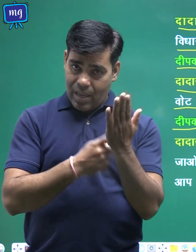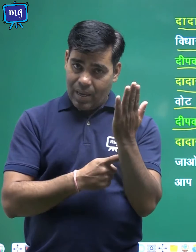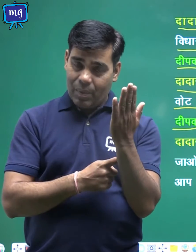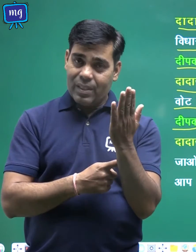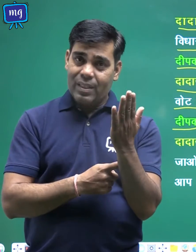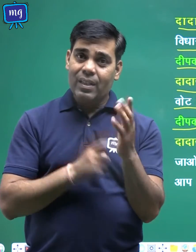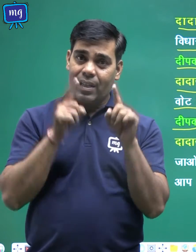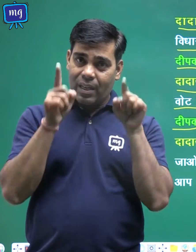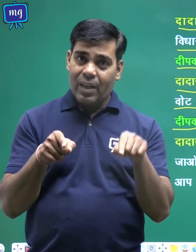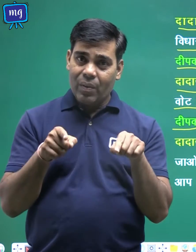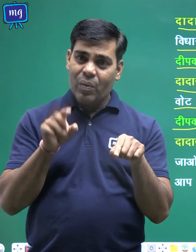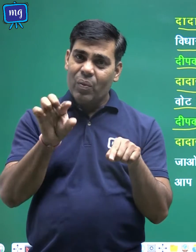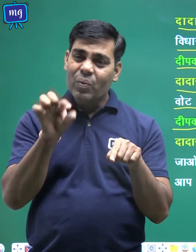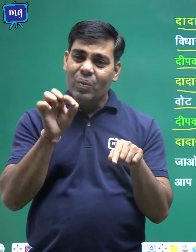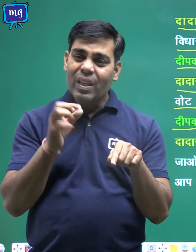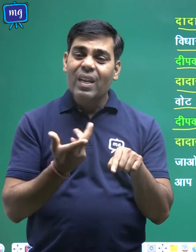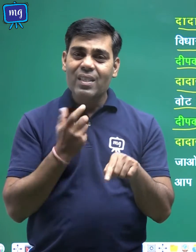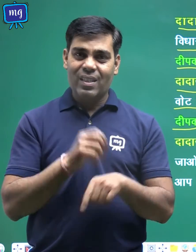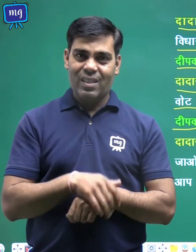कैसे चुनते हैं।